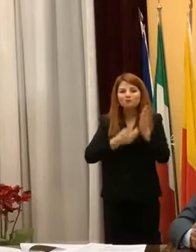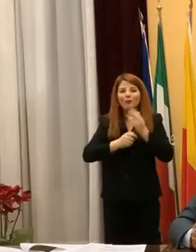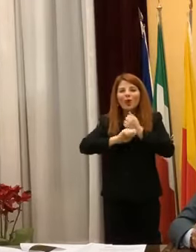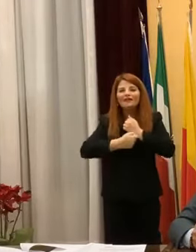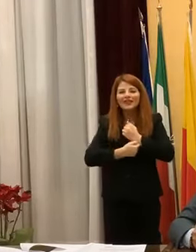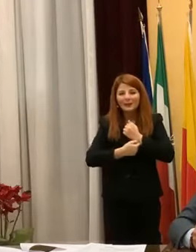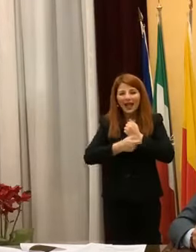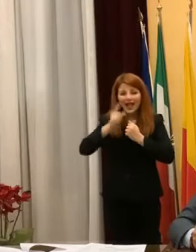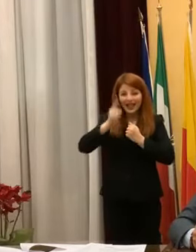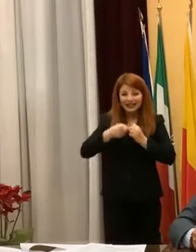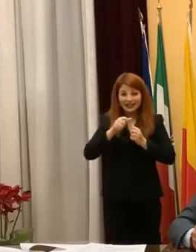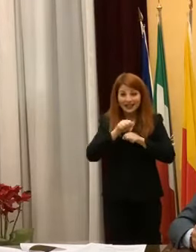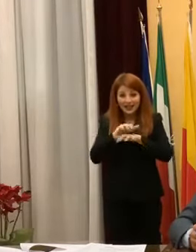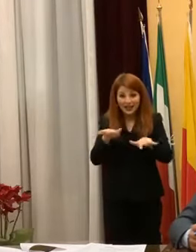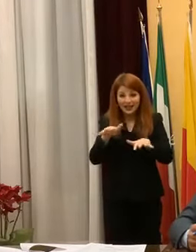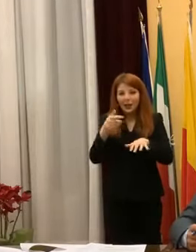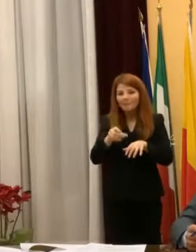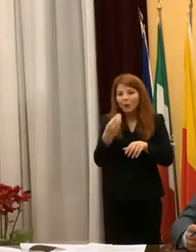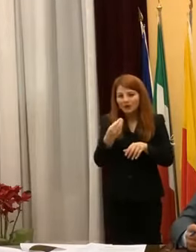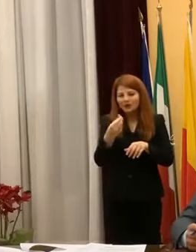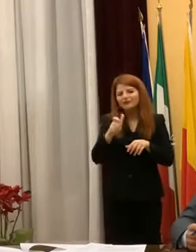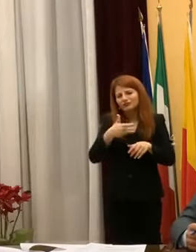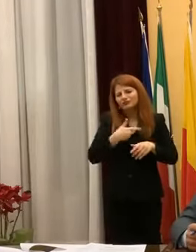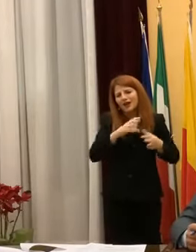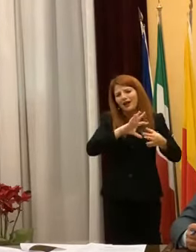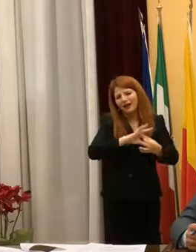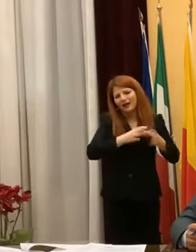spiegazione. E ora,